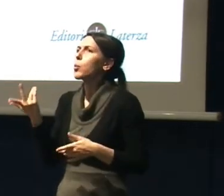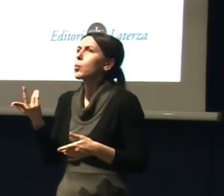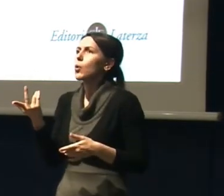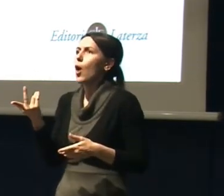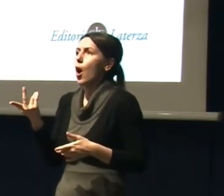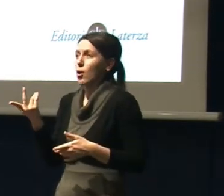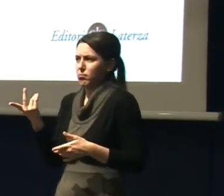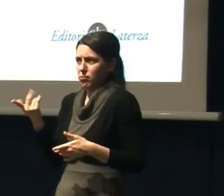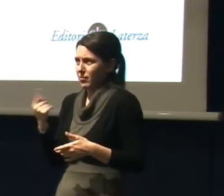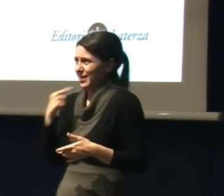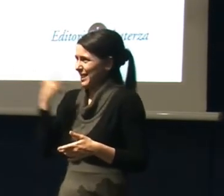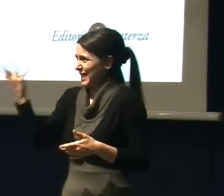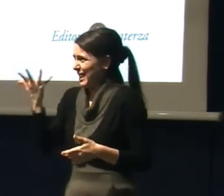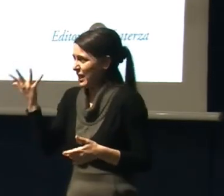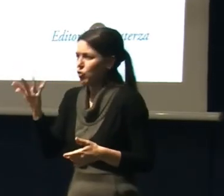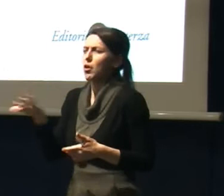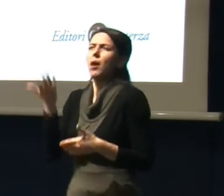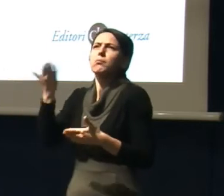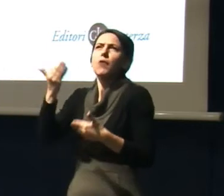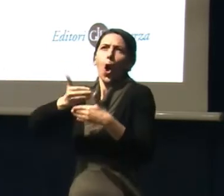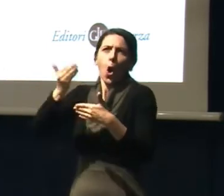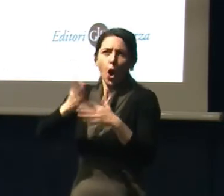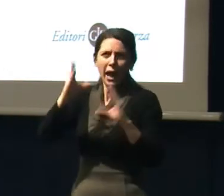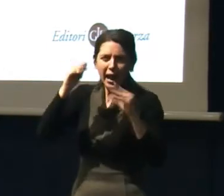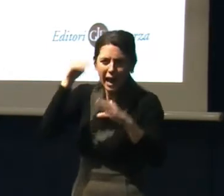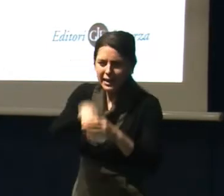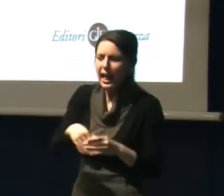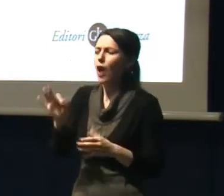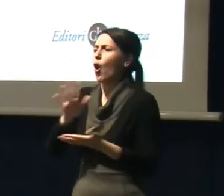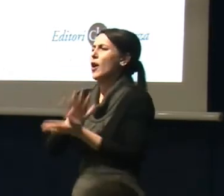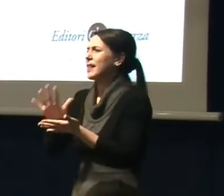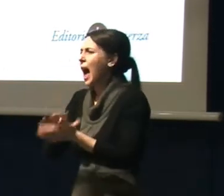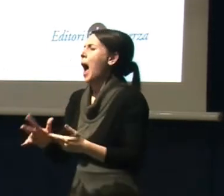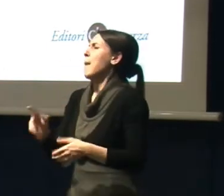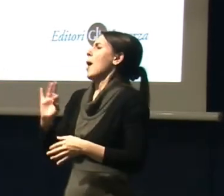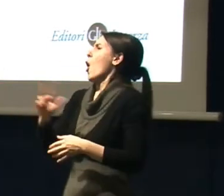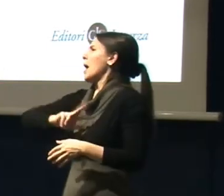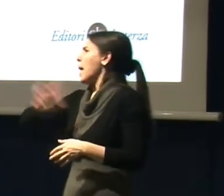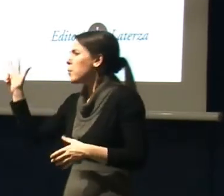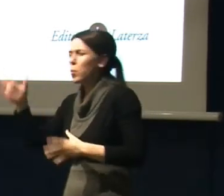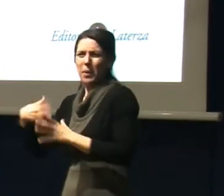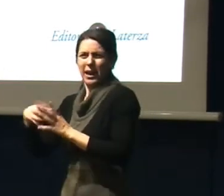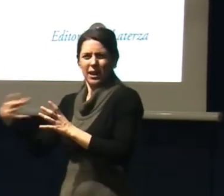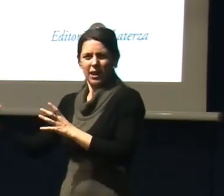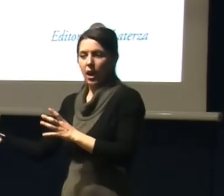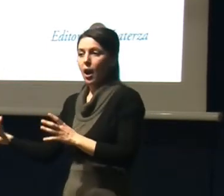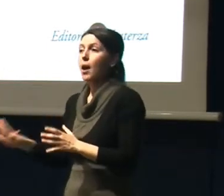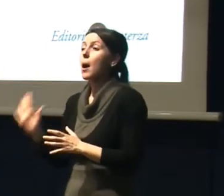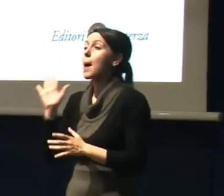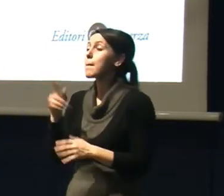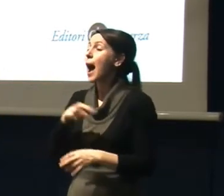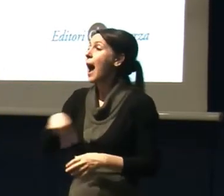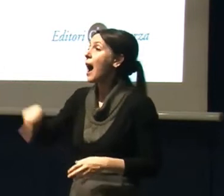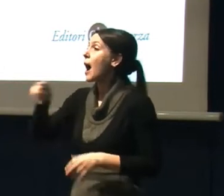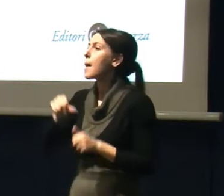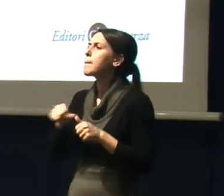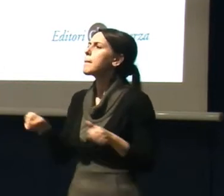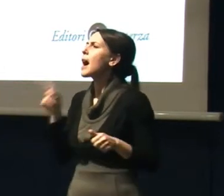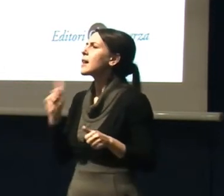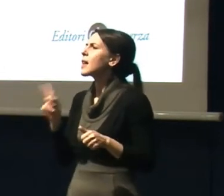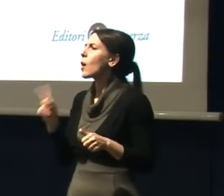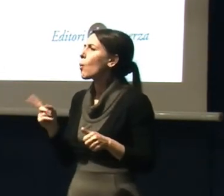ve lo dica che sia corriere della sera che sia la stampa dalle bombe e qualsiasi cosa che però chiunque vi